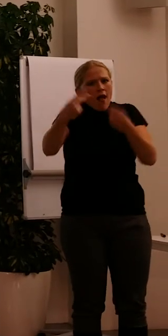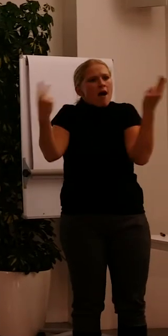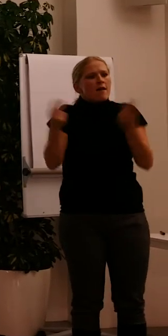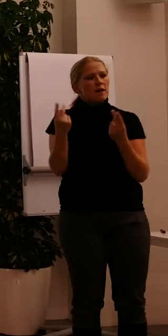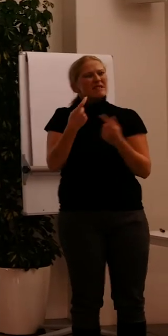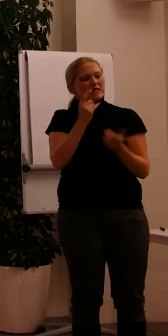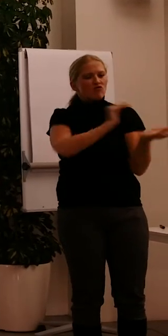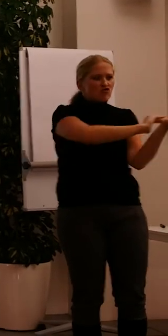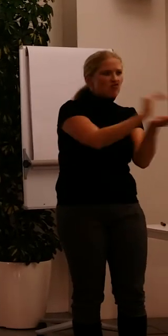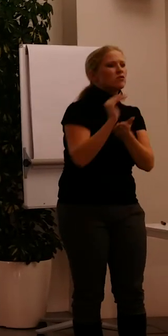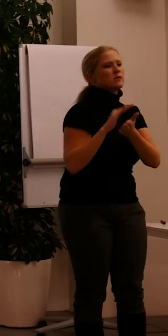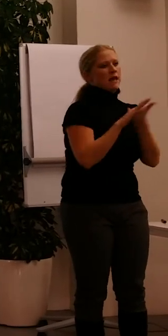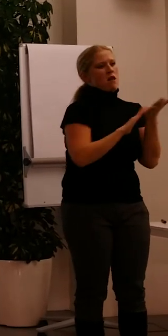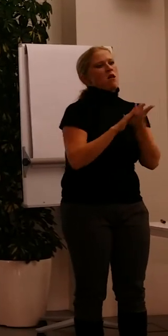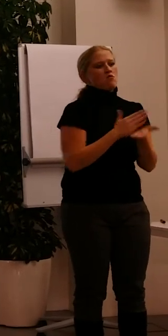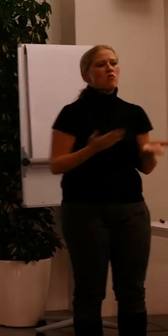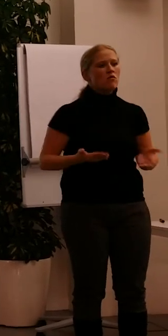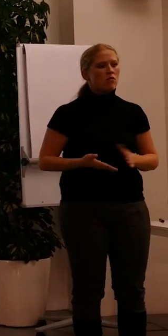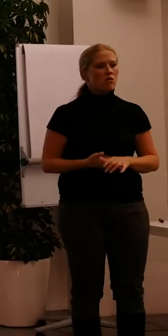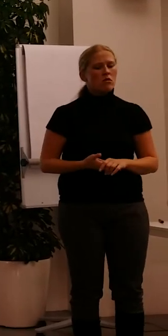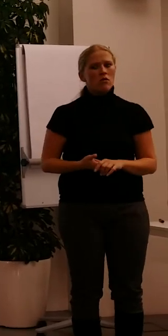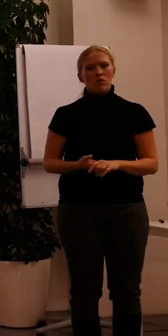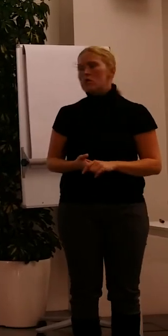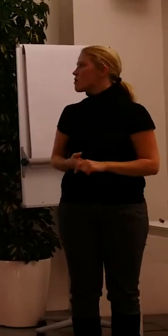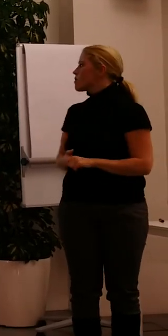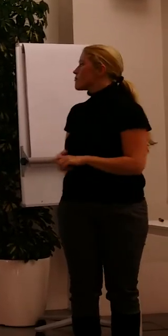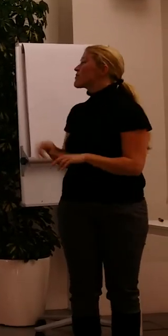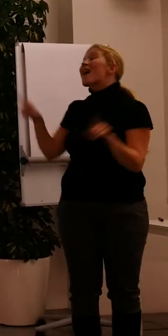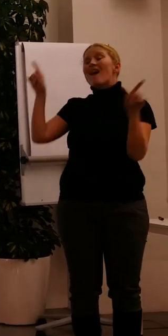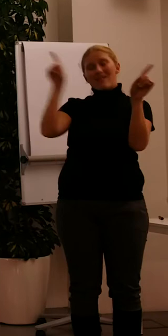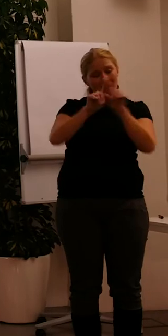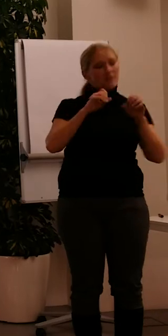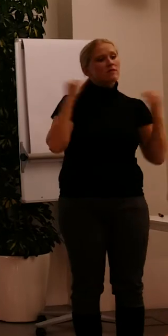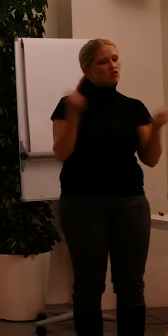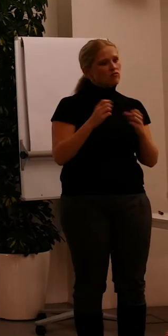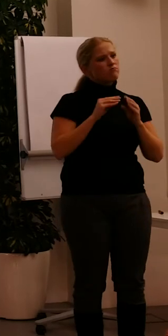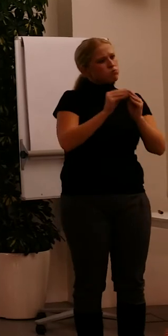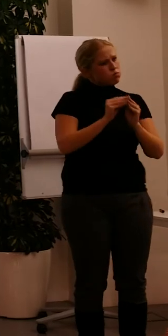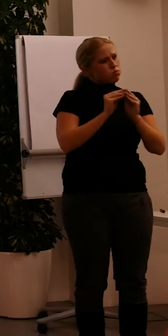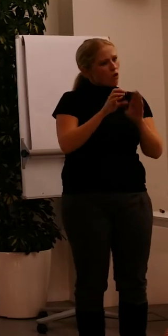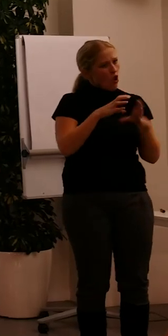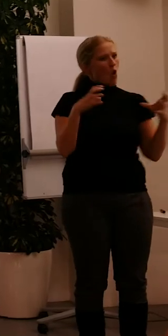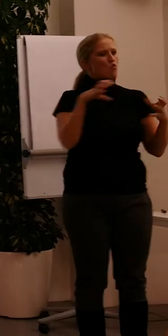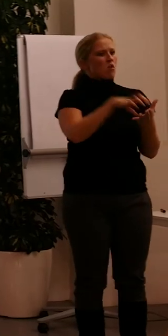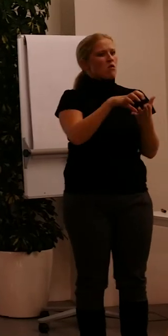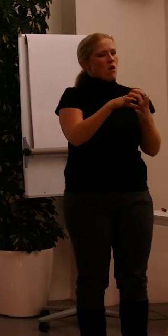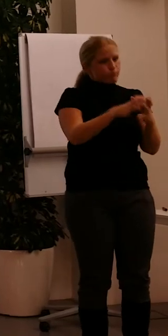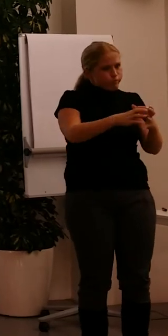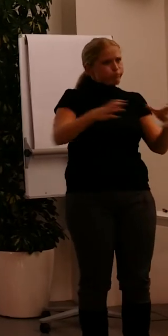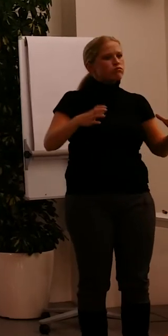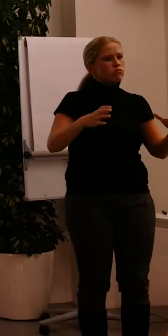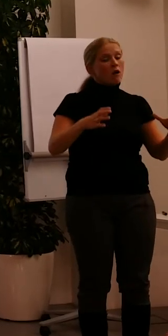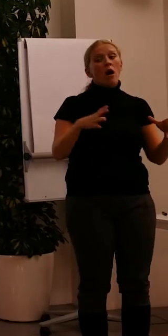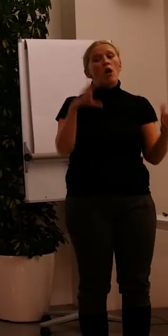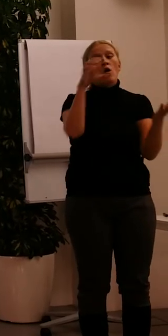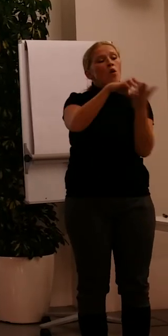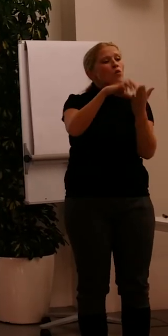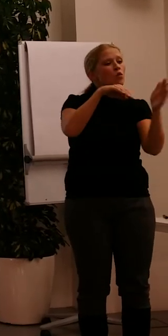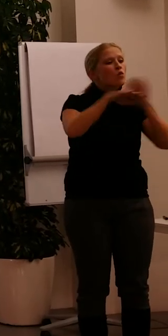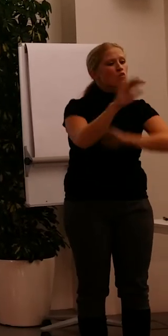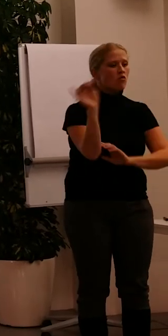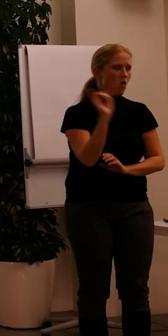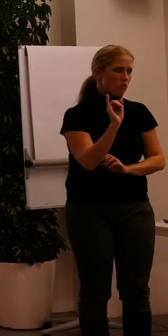je obrovský globální problém. A také vytváříme komunitu. Komunita pro nás jsou především právě